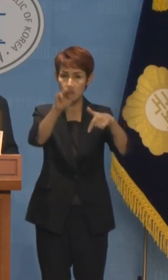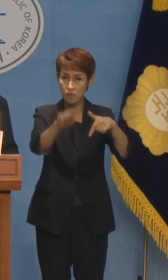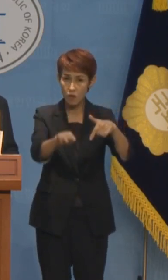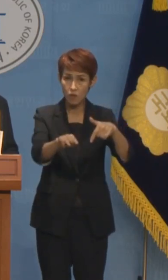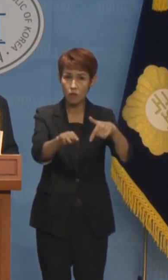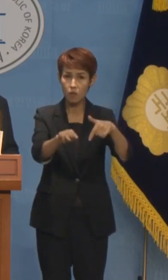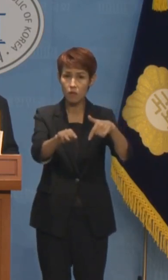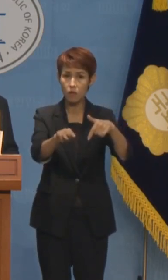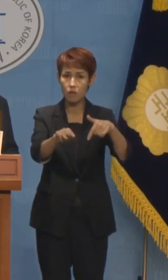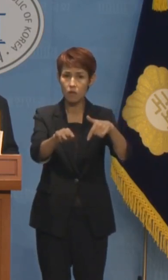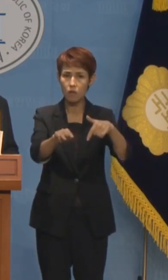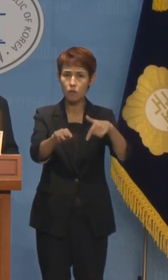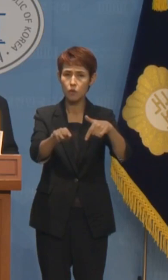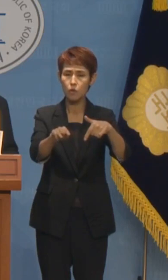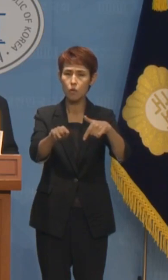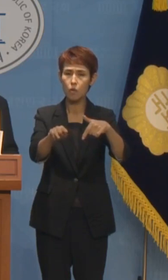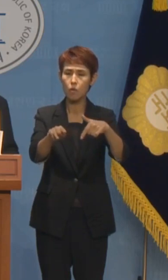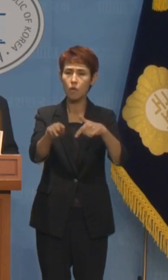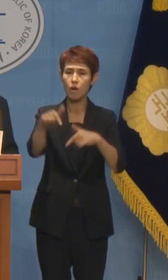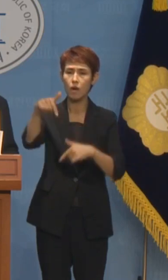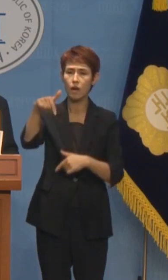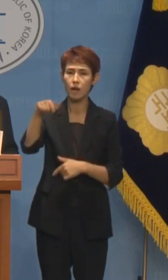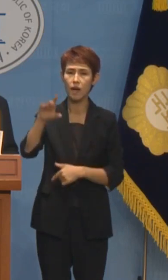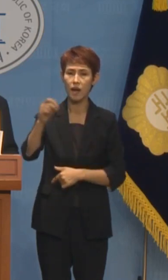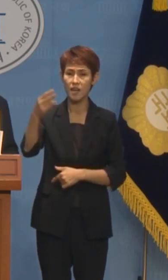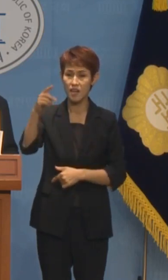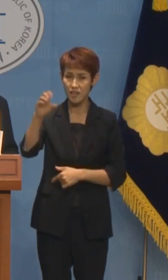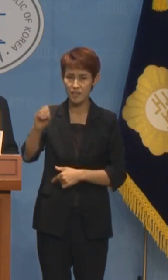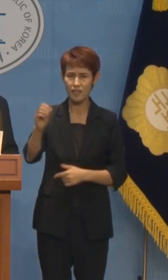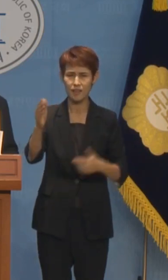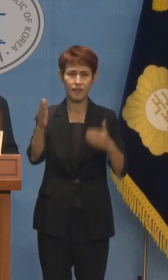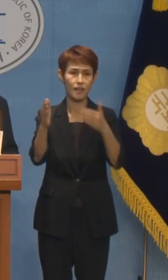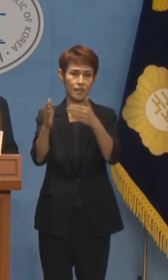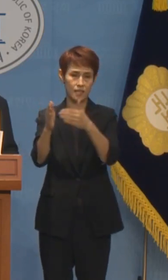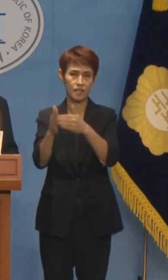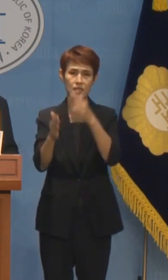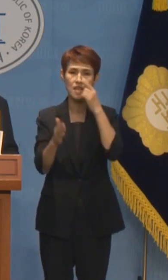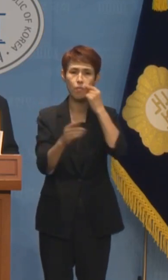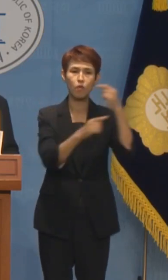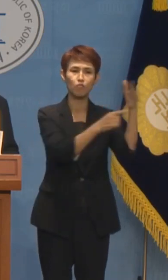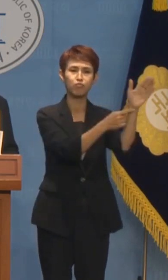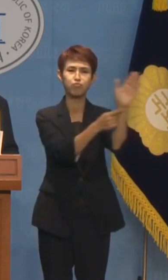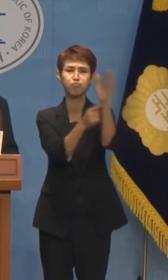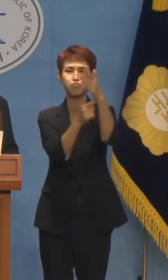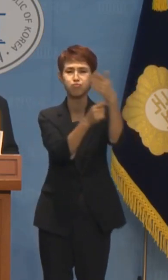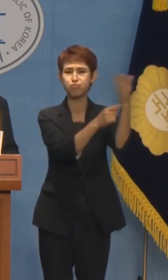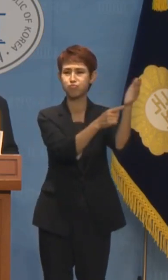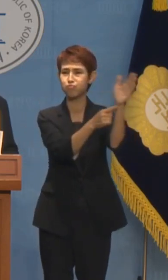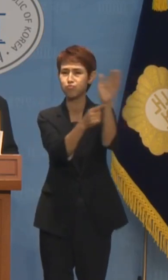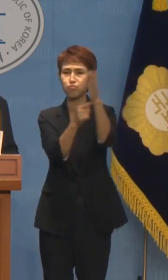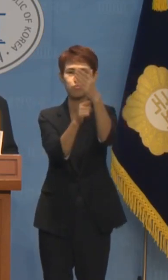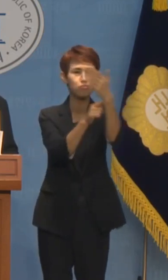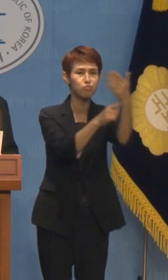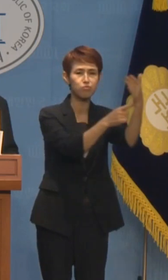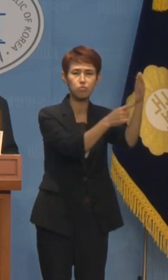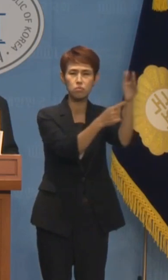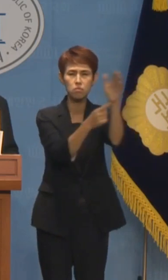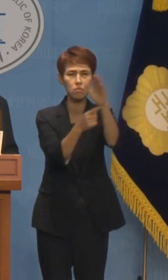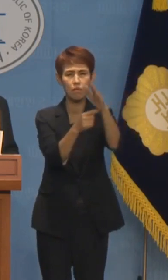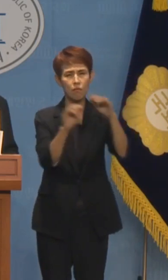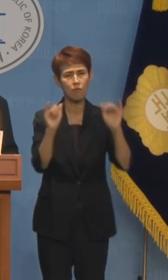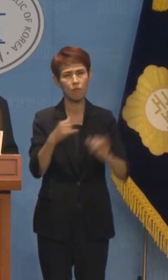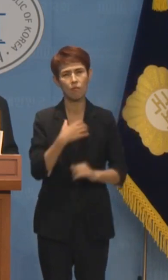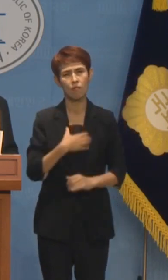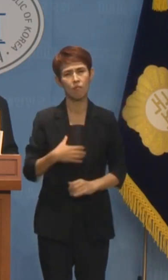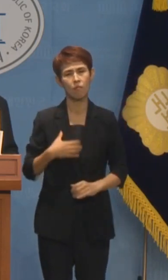아니면 강릉 묵호항 그 일때까지 다 진주에서 우일기 펄럭이지 않을까 하는